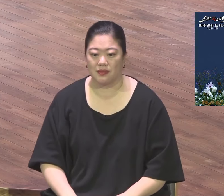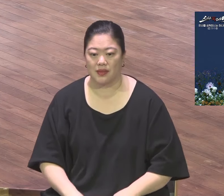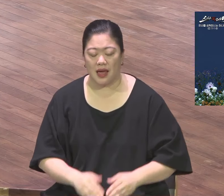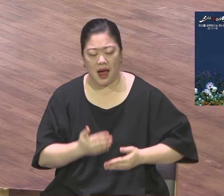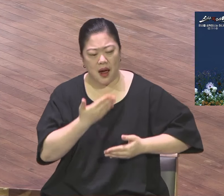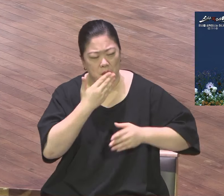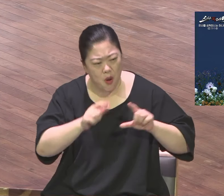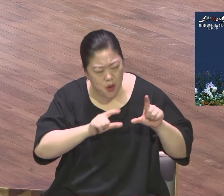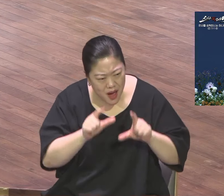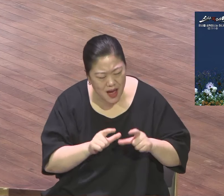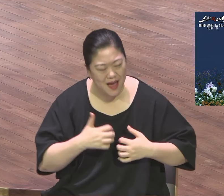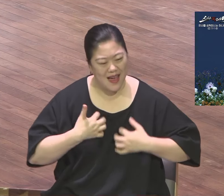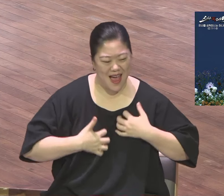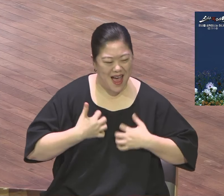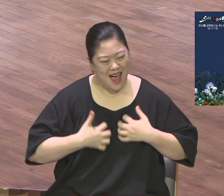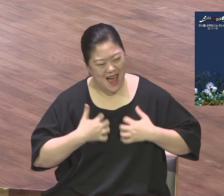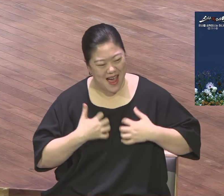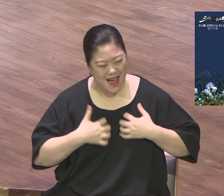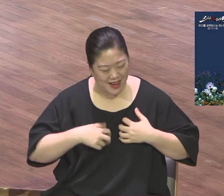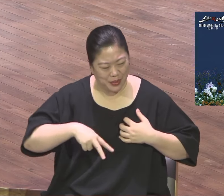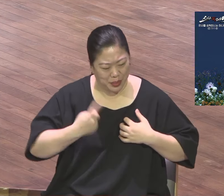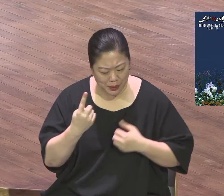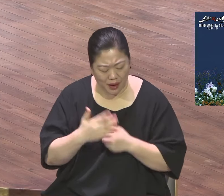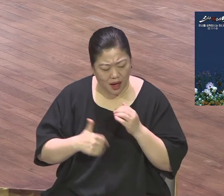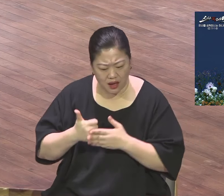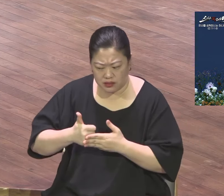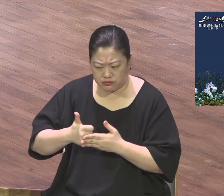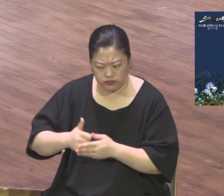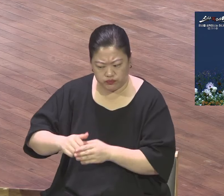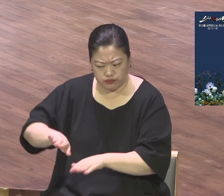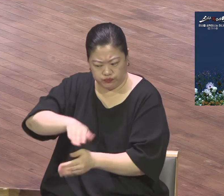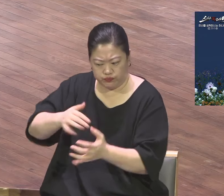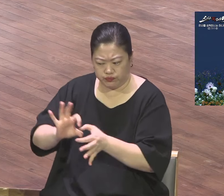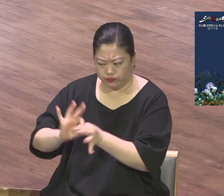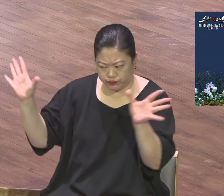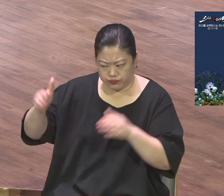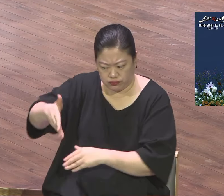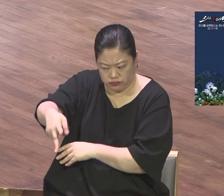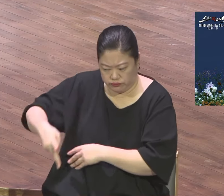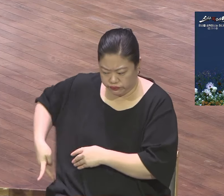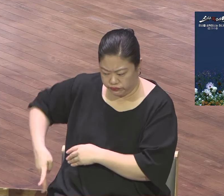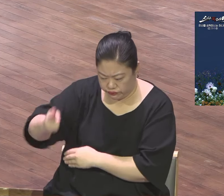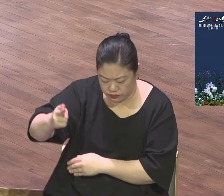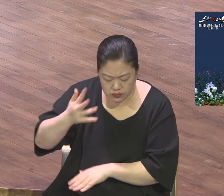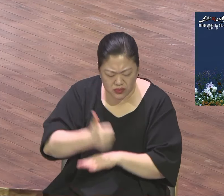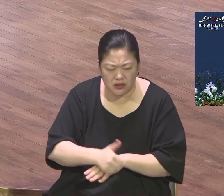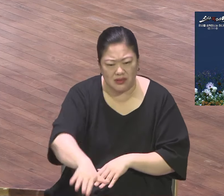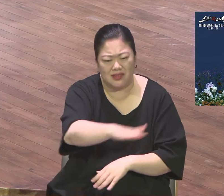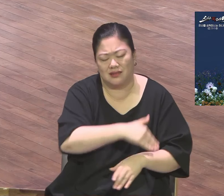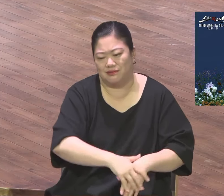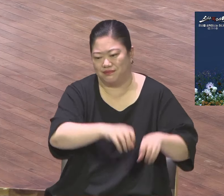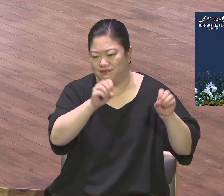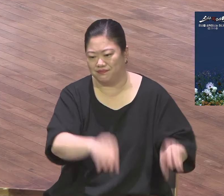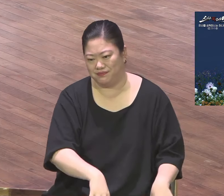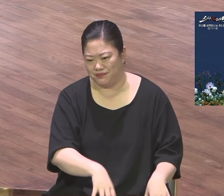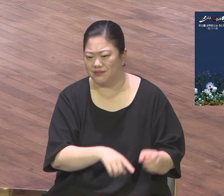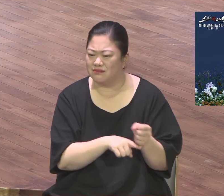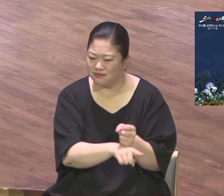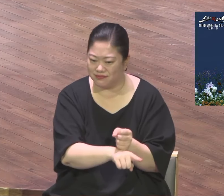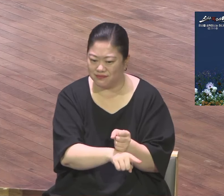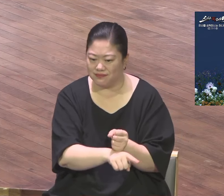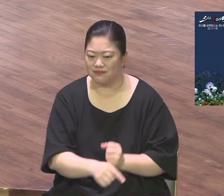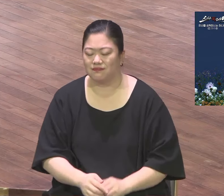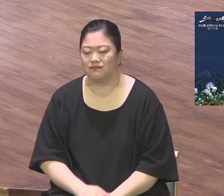의미가 없다라는 거예요. 그리고 오늘 본문인 11장부터 12장까지는 이런